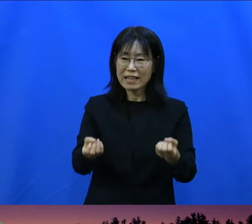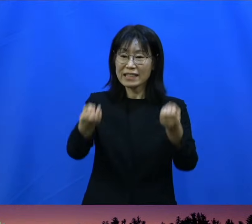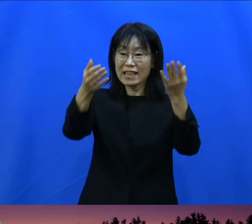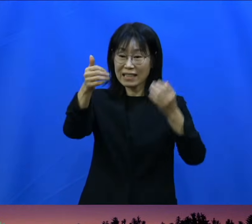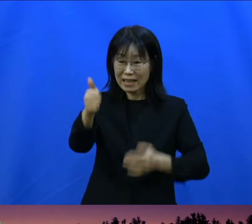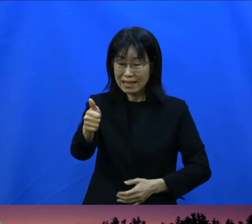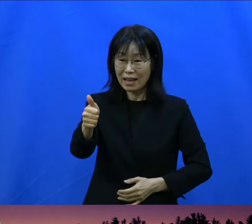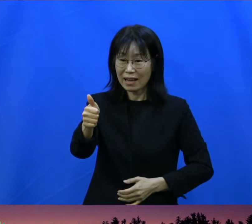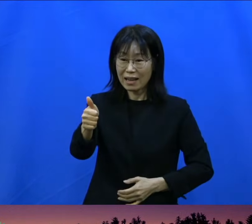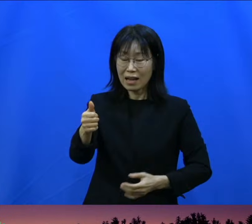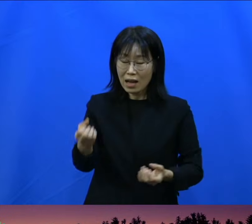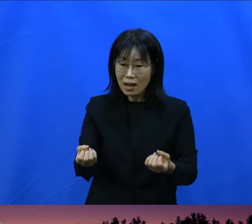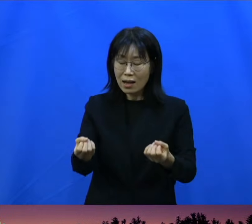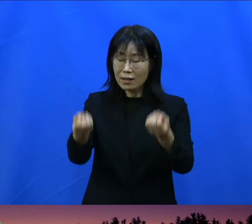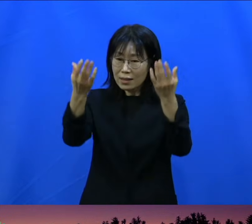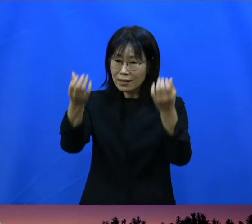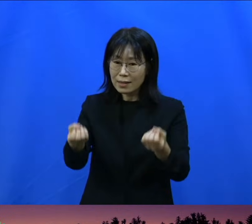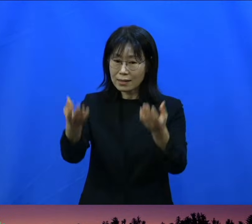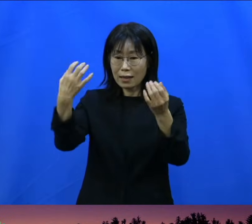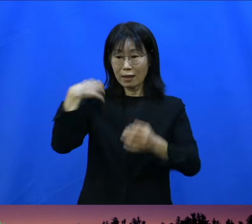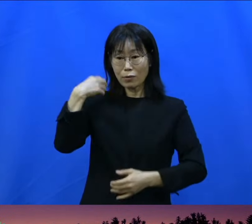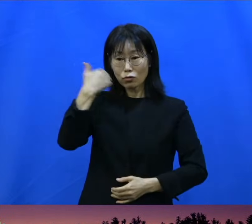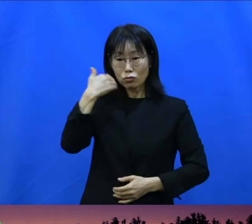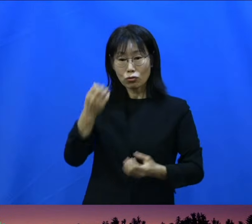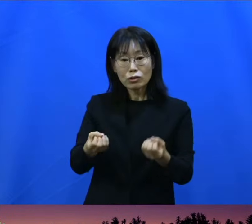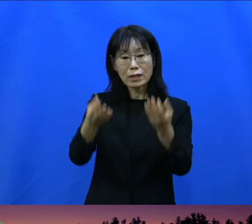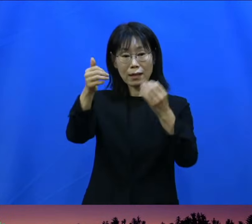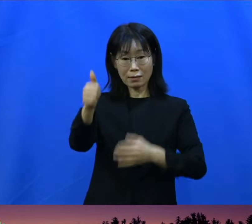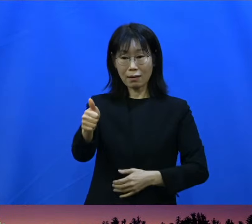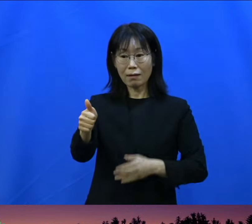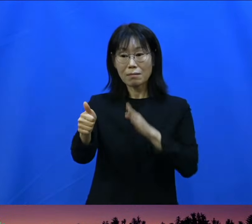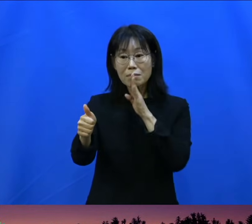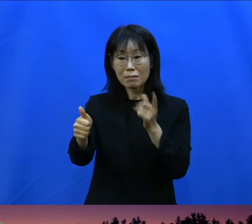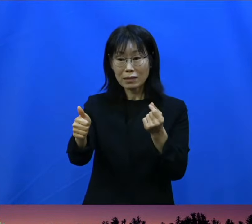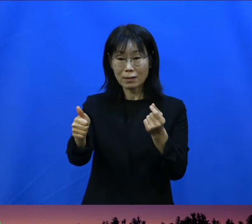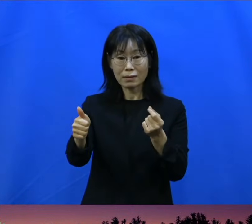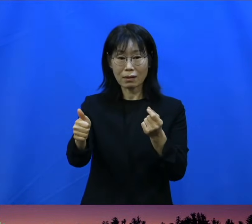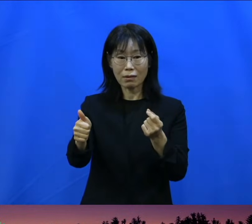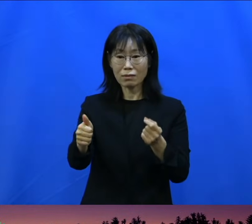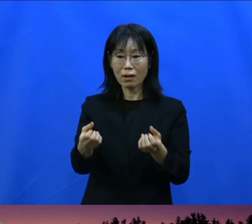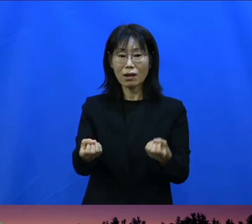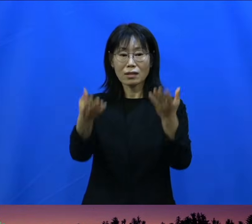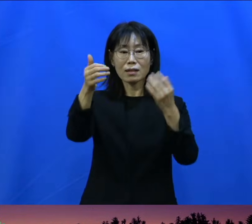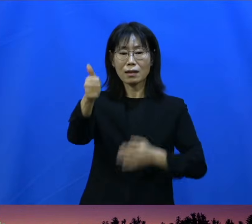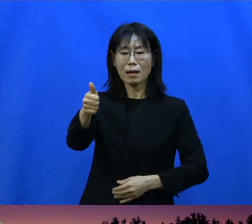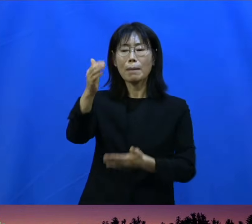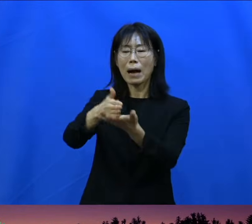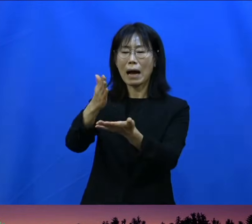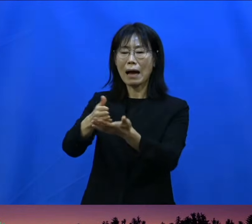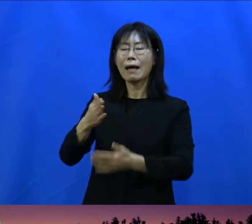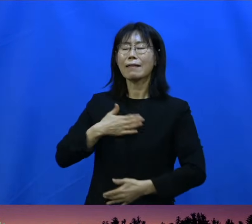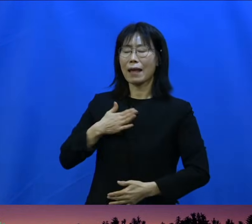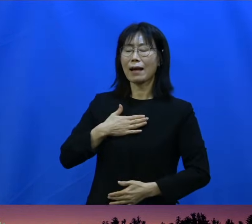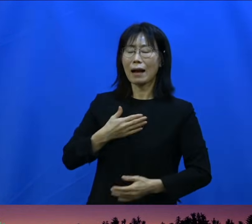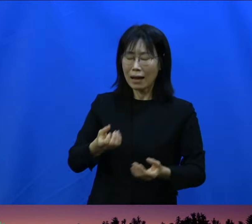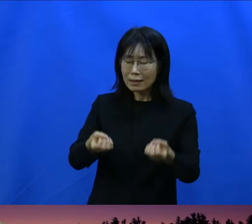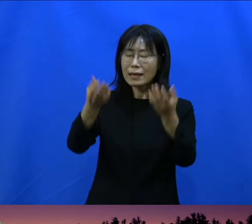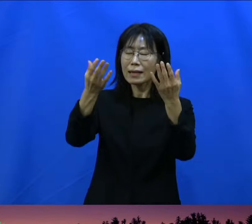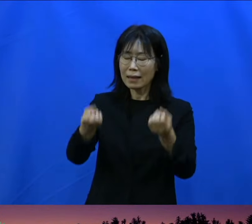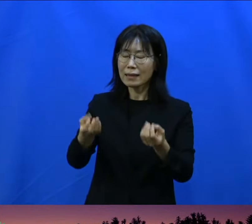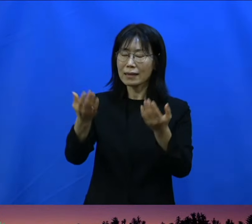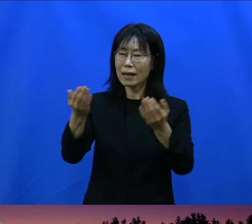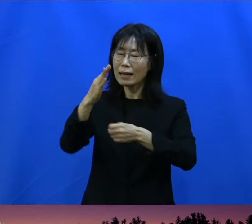아무리 말려도, 제사장들이 말려도 누구의 말도 듣지 않아요. 교만해진 거죠. 나라가 강성해지니까.